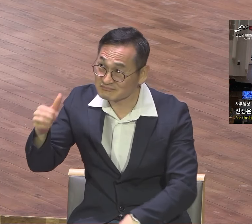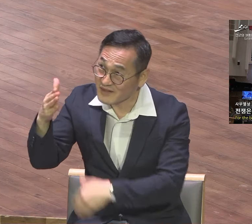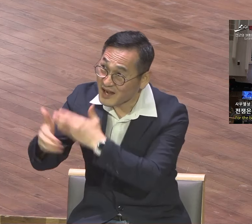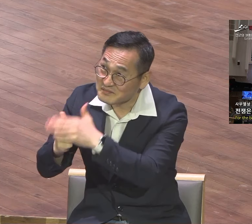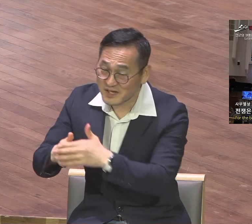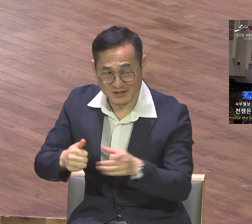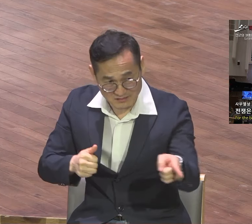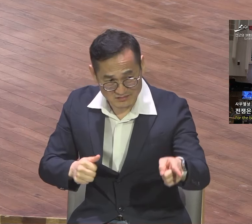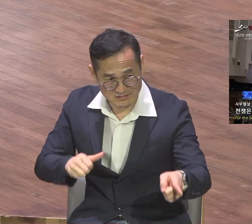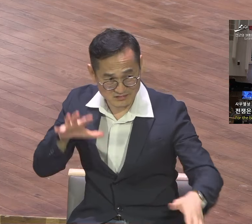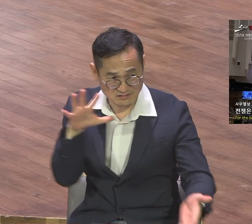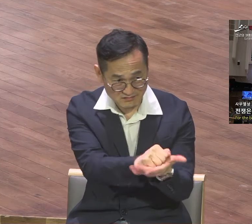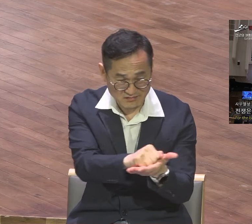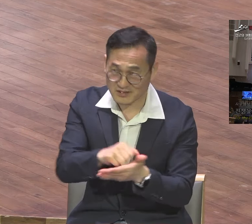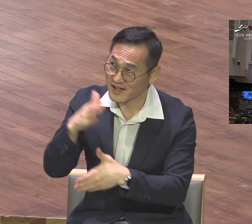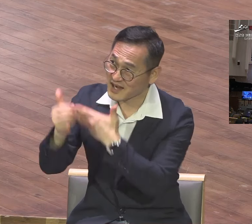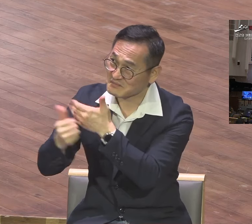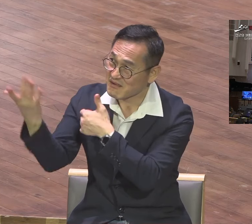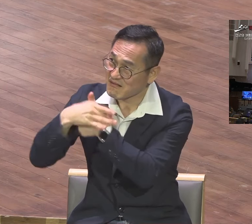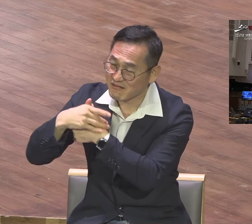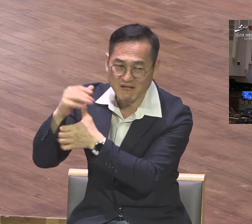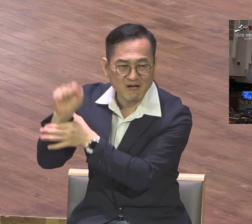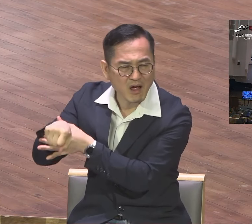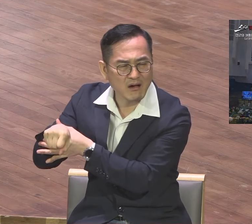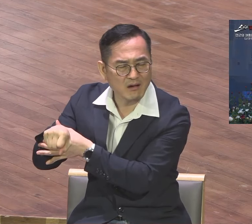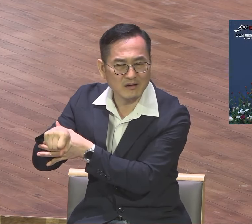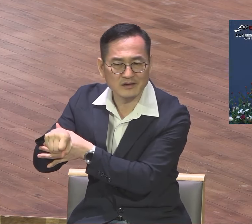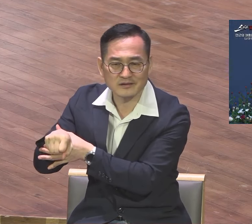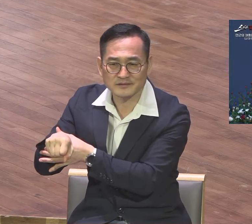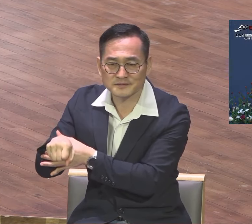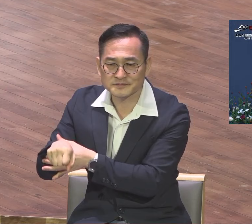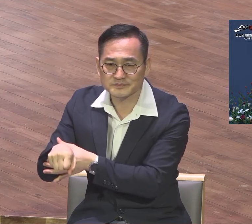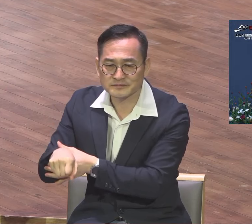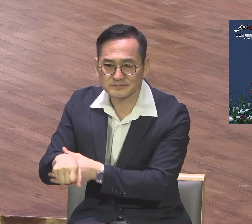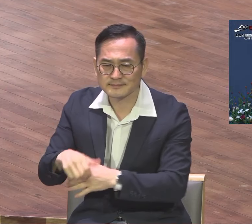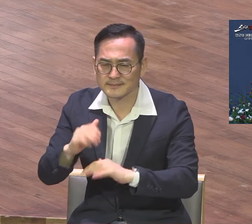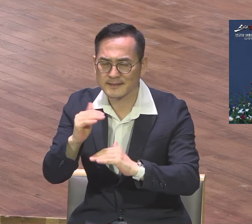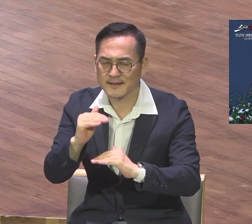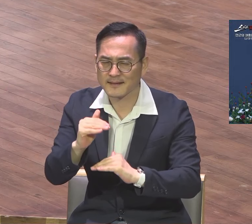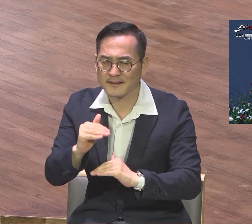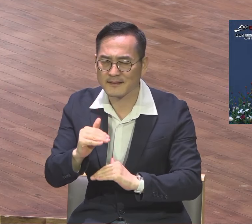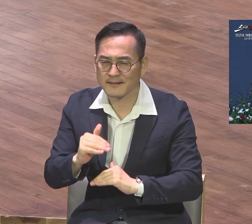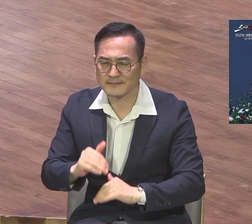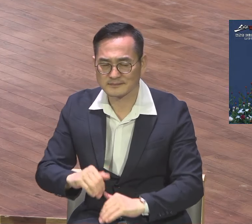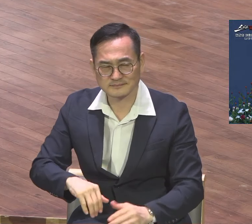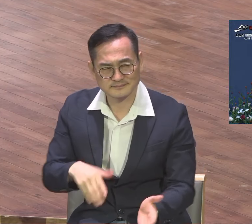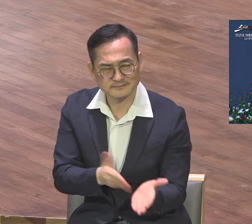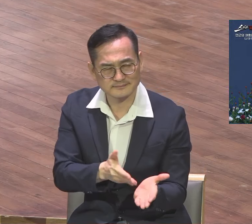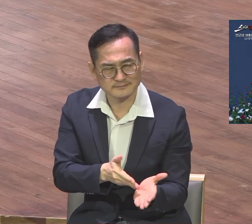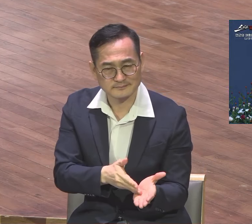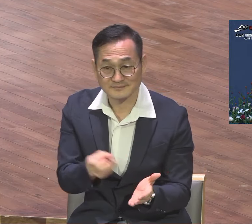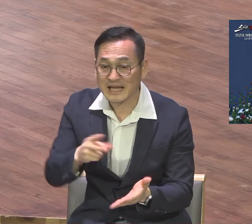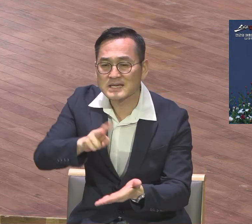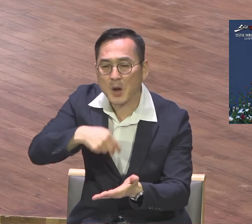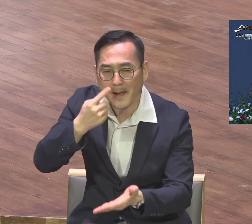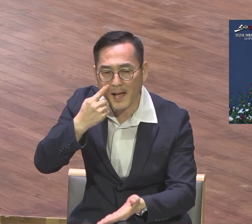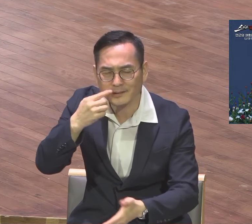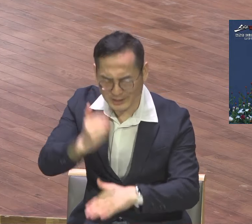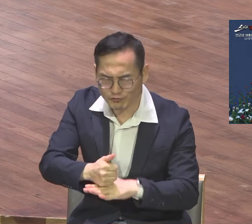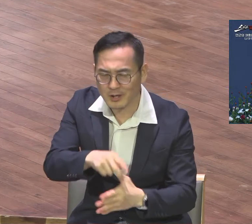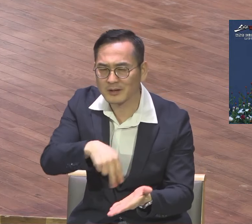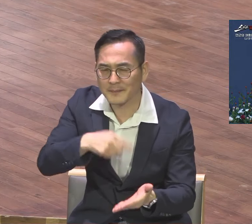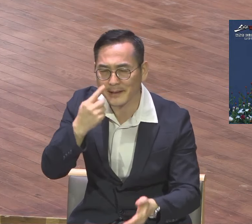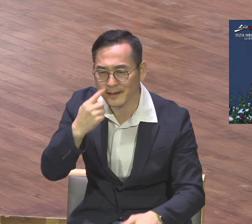손에 넘기시리라. 막 구구절절이 막 기가 막히게 집에 가서 다시 한번 읽어보세요.